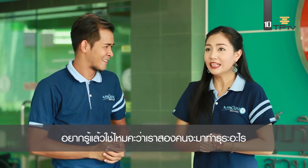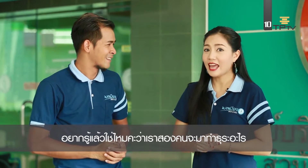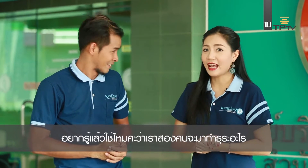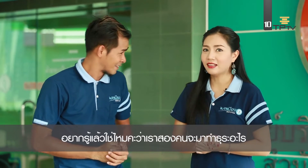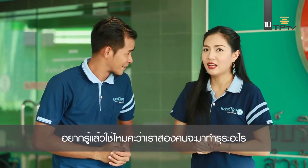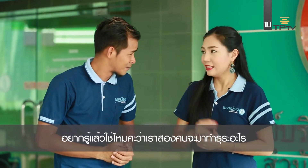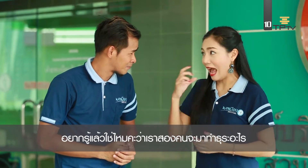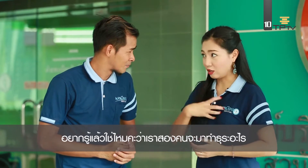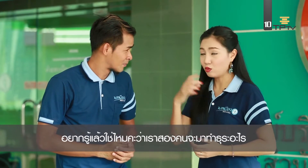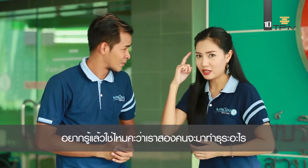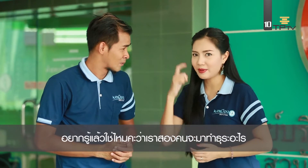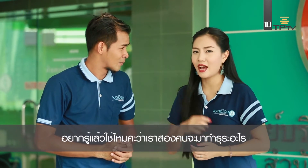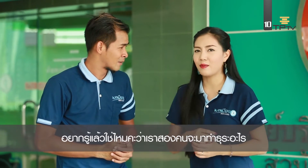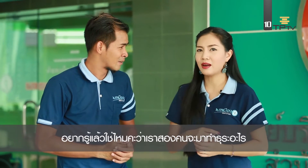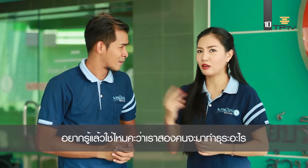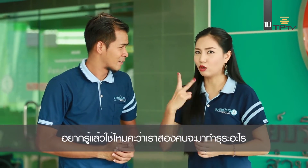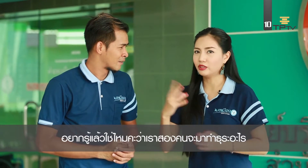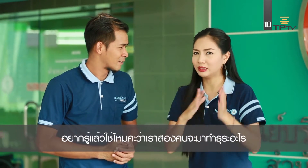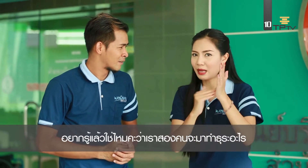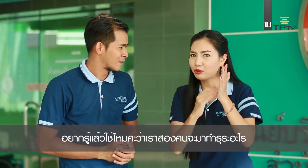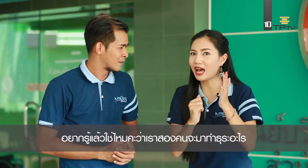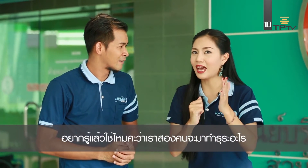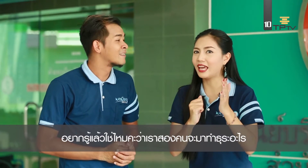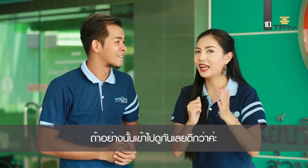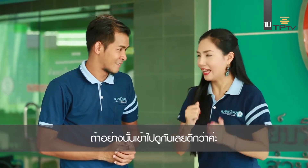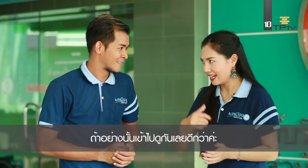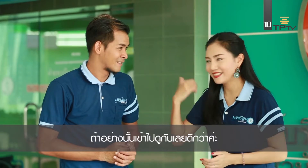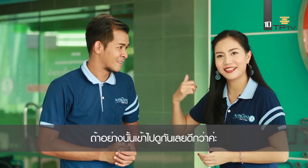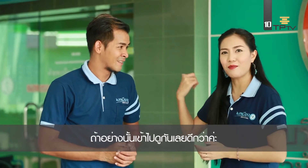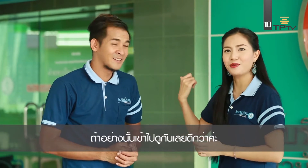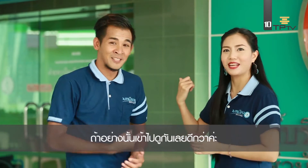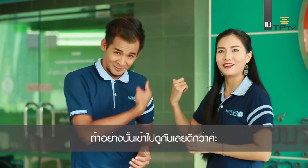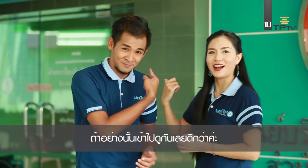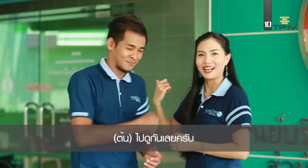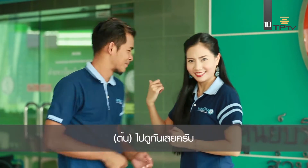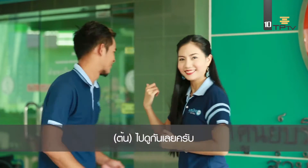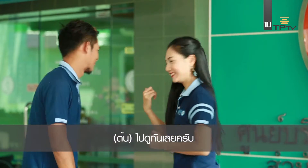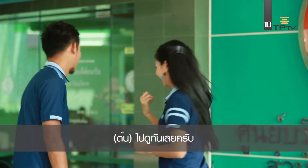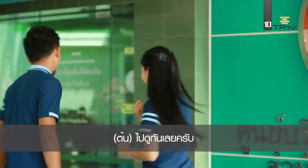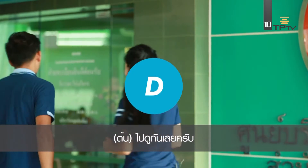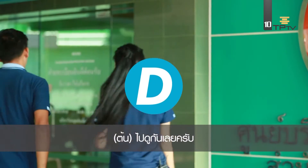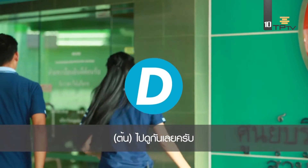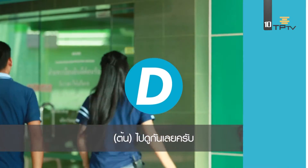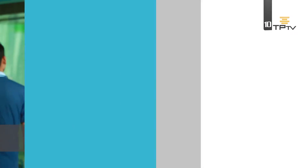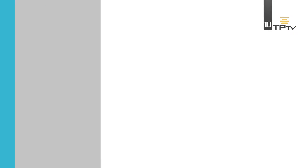คถ้าอย่างนั้นอยากรู้แล้วใช่ไหมคะว่าเราสองคนเนี่ยจะไปทำธุระอะไรงั้นเข้าไปดูกันเลยดีกว่าค่ะ ไปดูกันเล